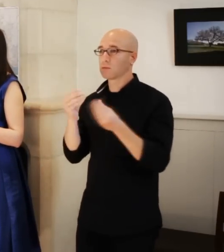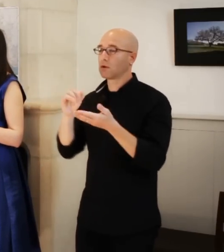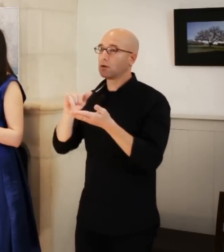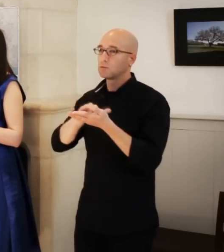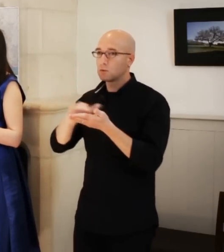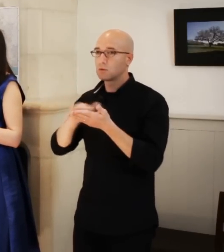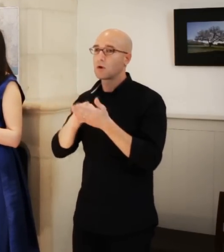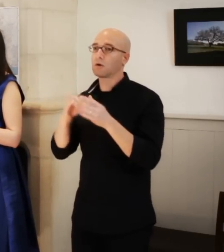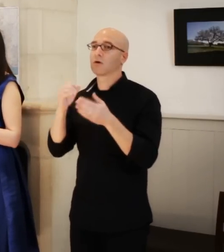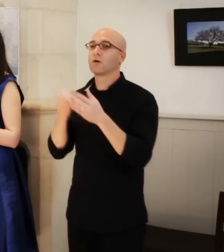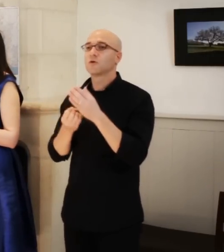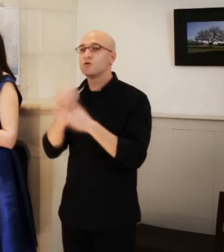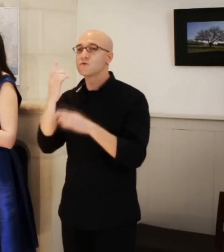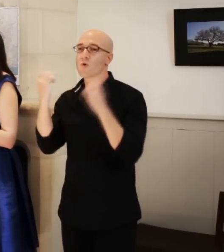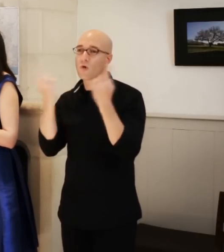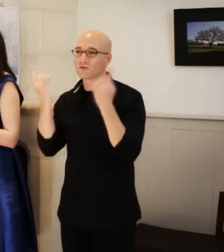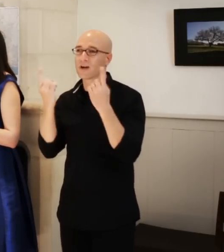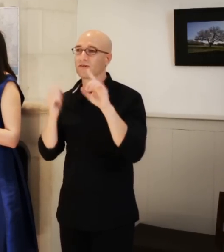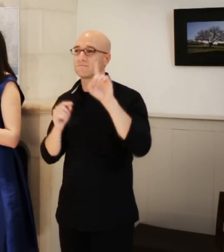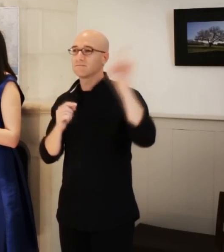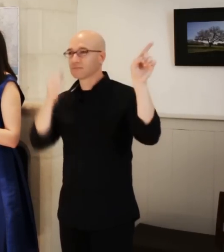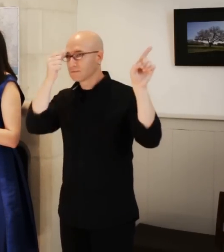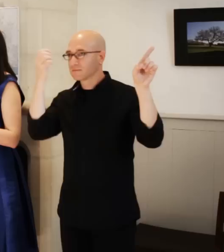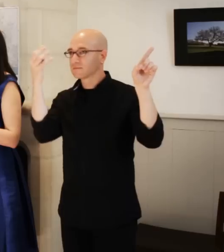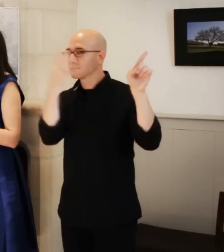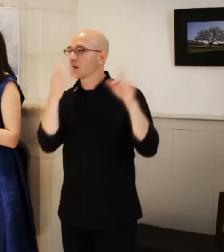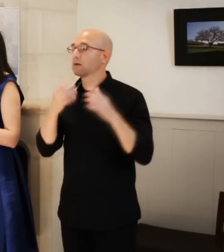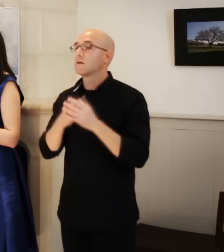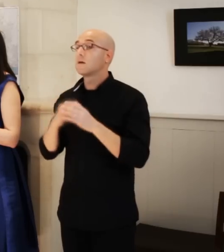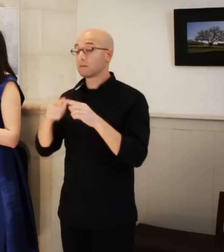de la ville bleue à la médiathèque donc de La Rochelle. Donc les 15